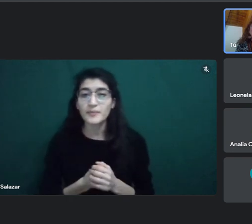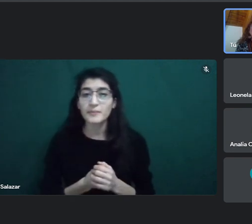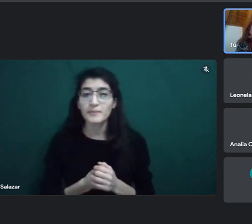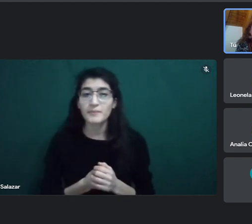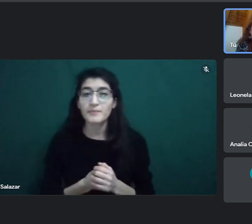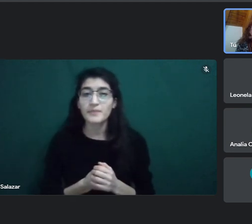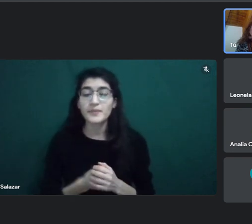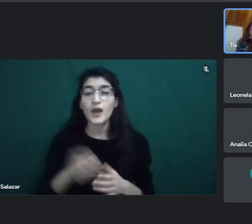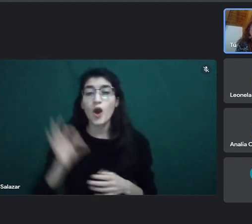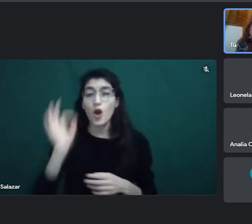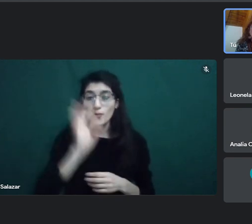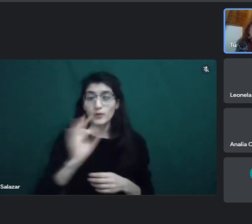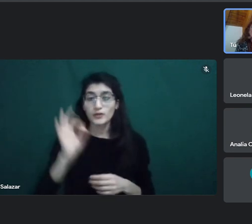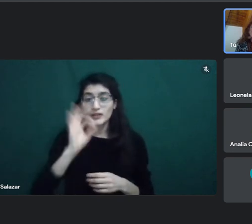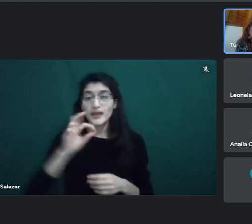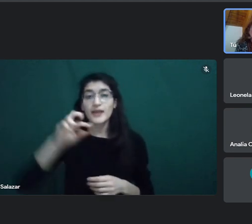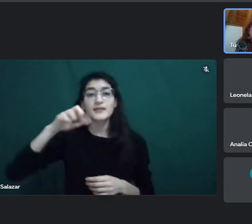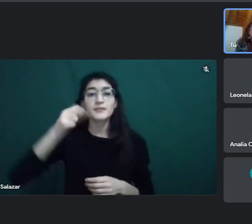y adapte